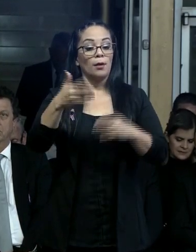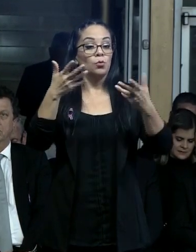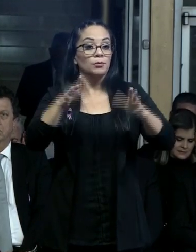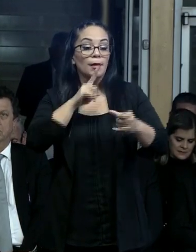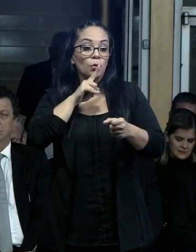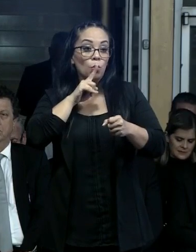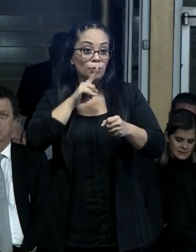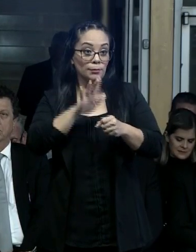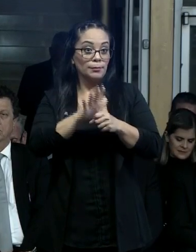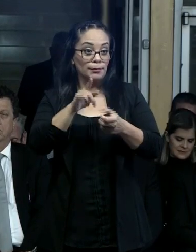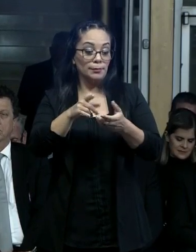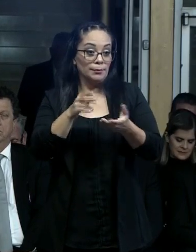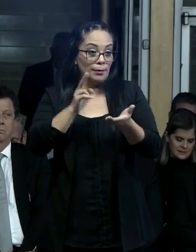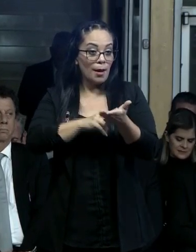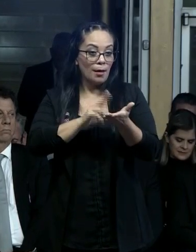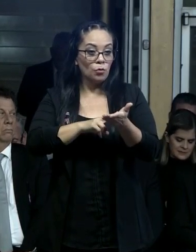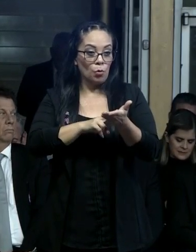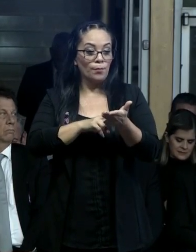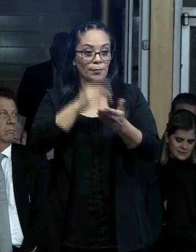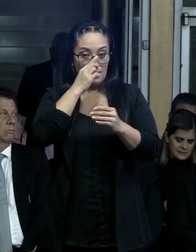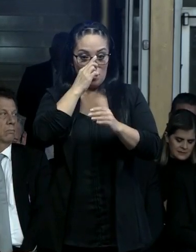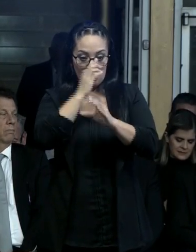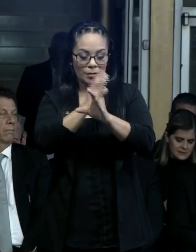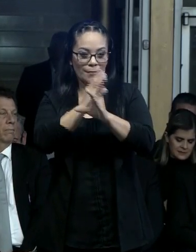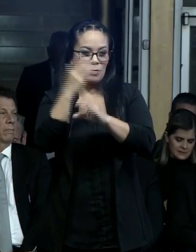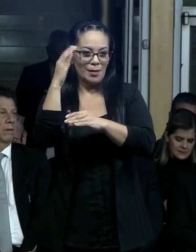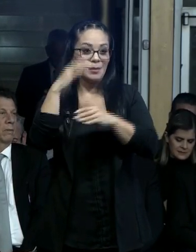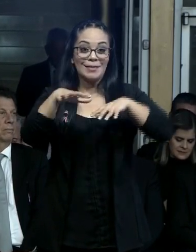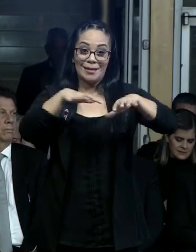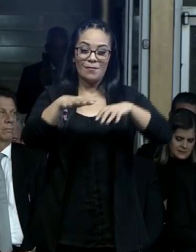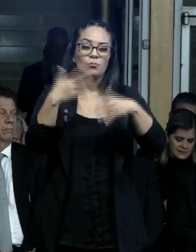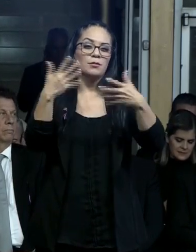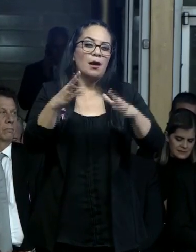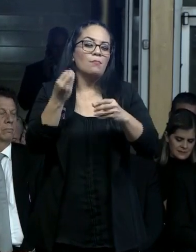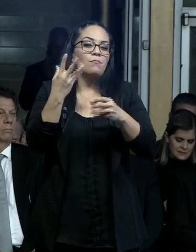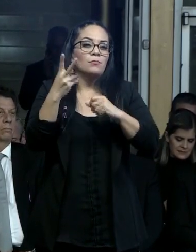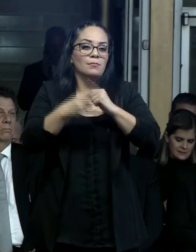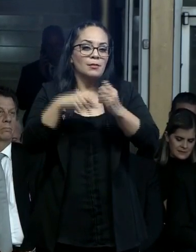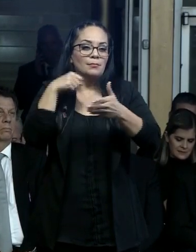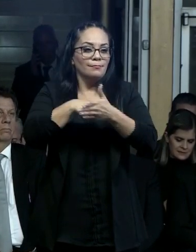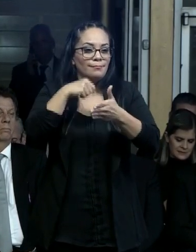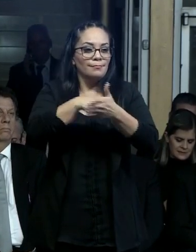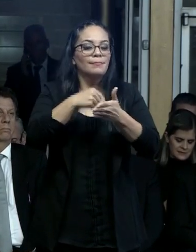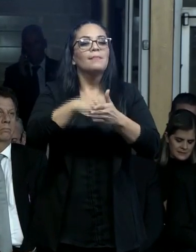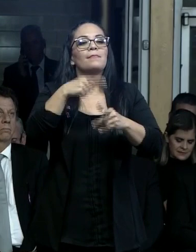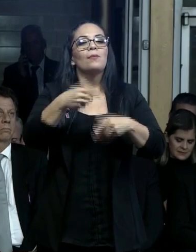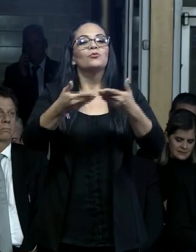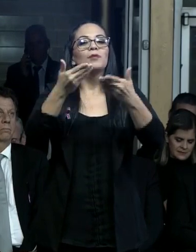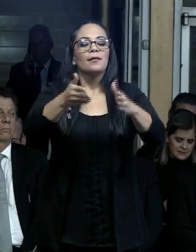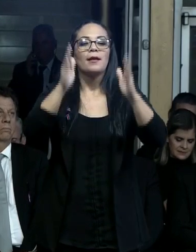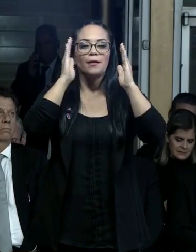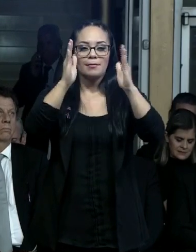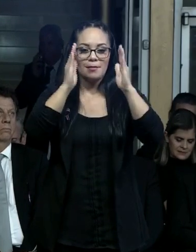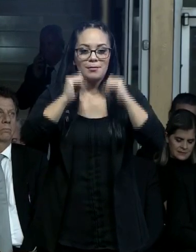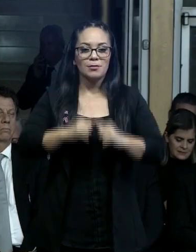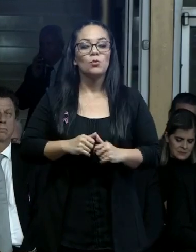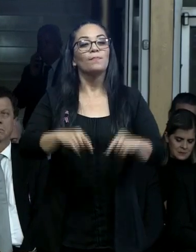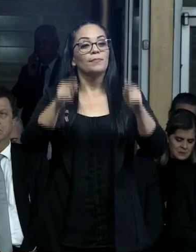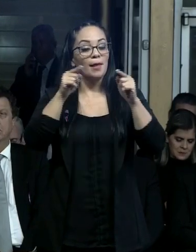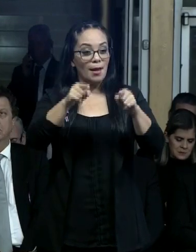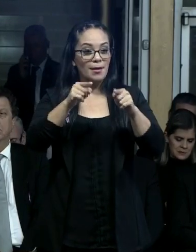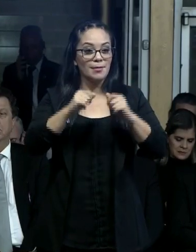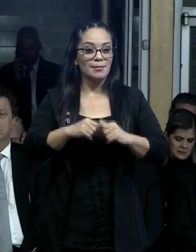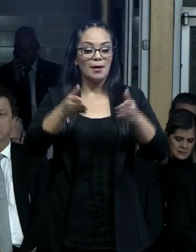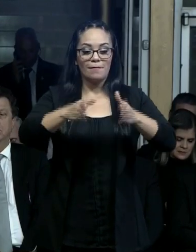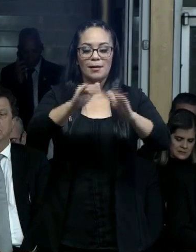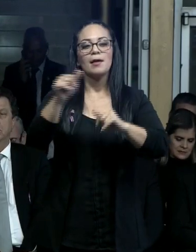de conservación de Cartago se active, después de tantas apelaciones, vamos a darle atención a esta y a muchas